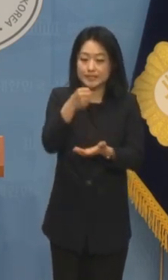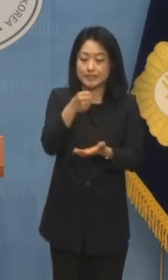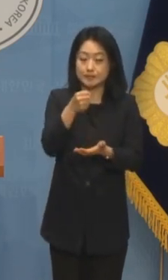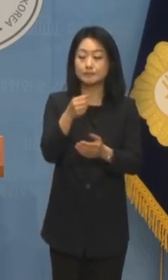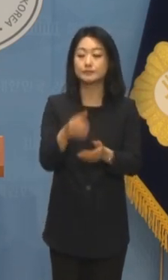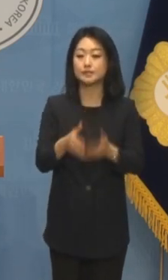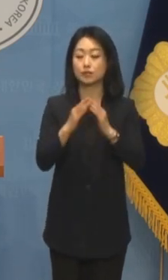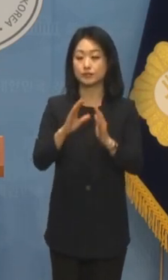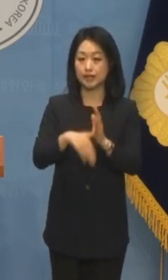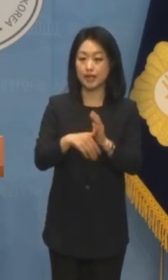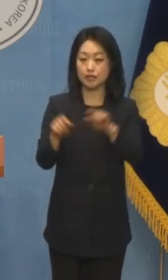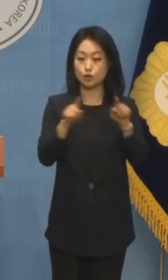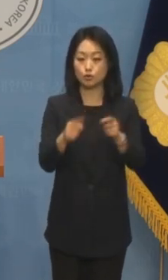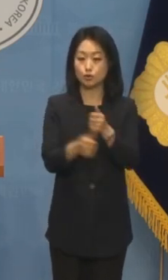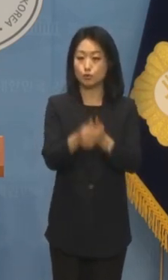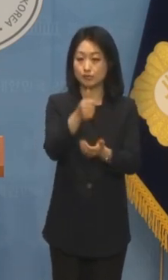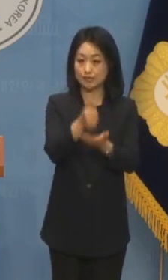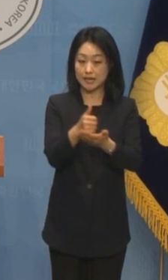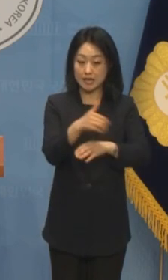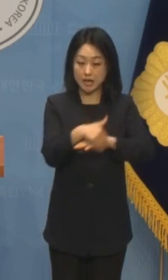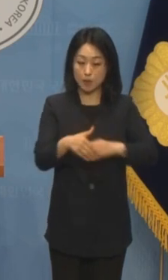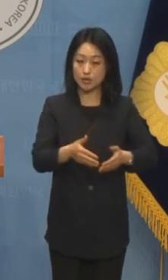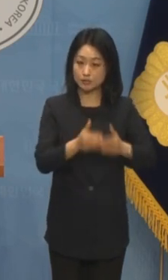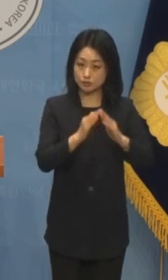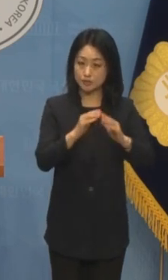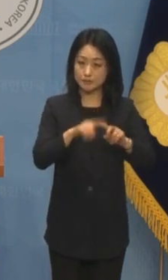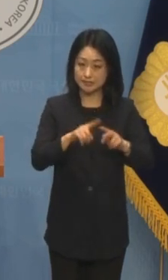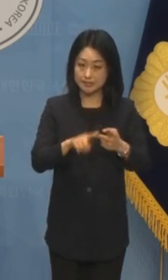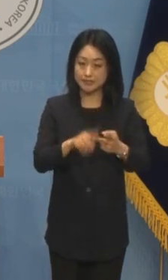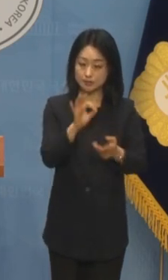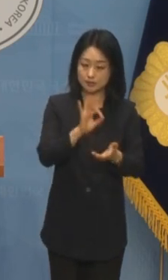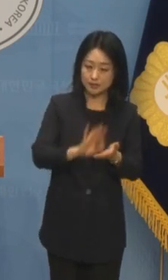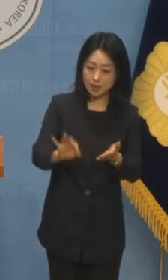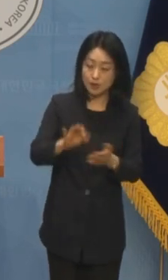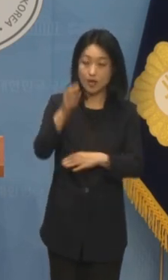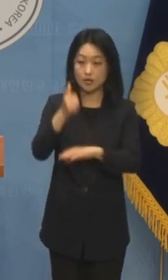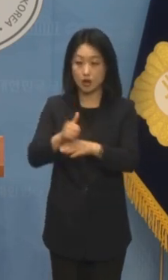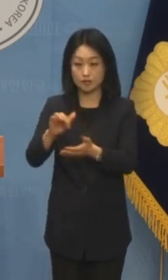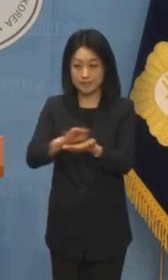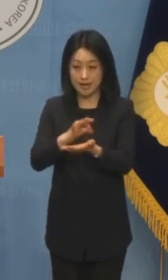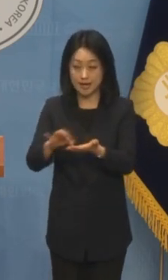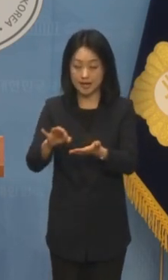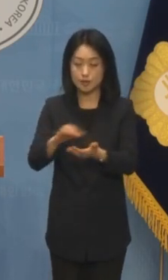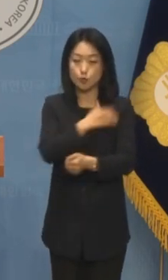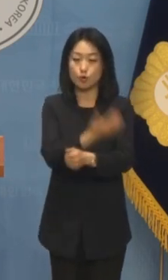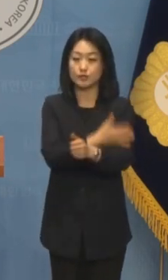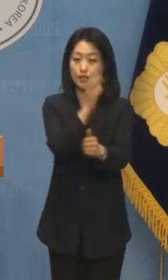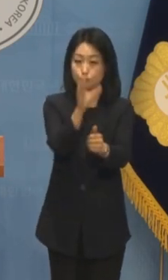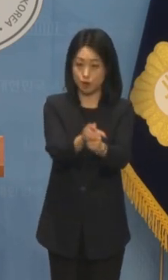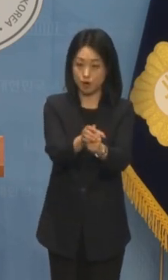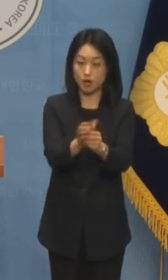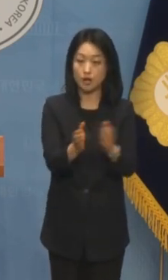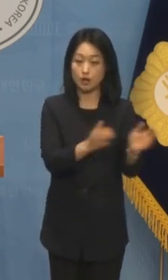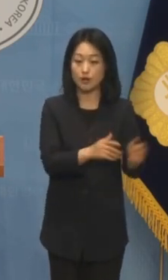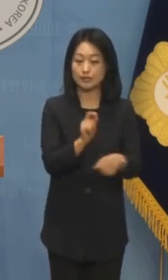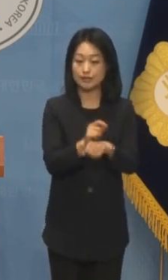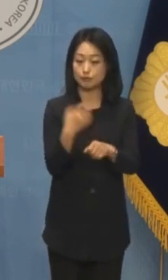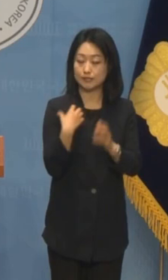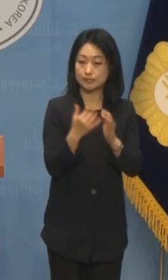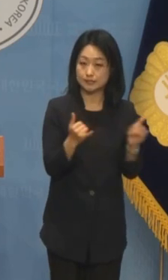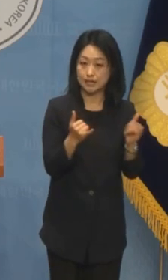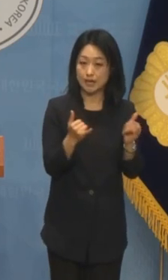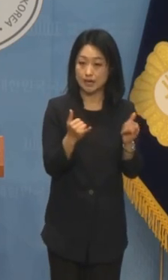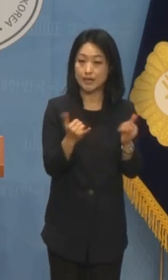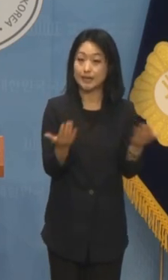해당 전국 위원장에게 계획 수립 및 집행 결산에 관한 권한을 부여하는 안 사무직 당직자 복무